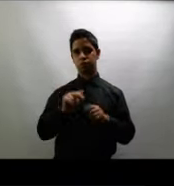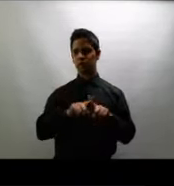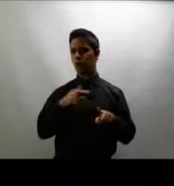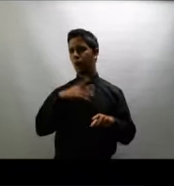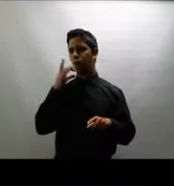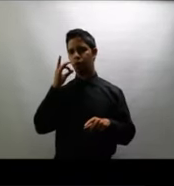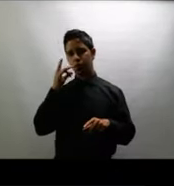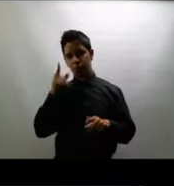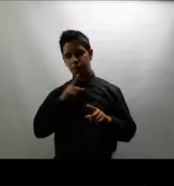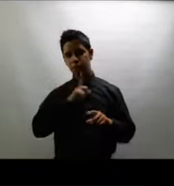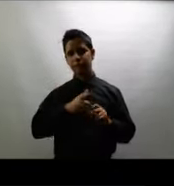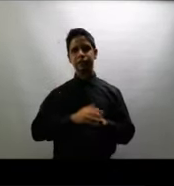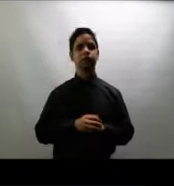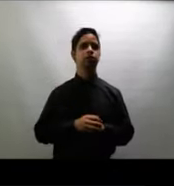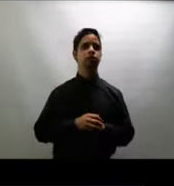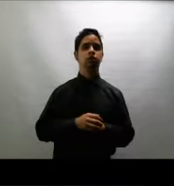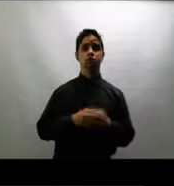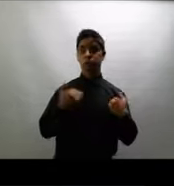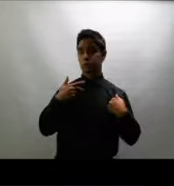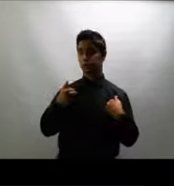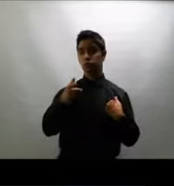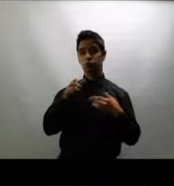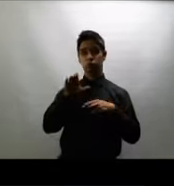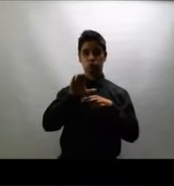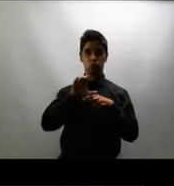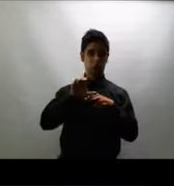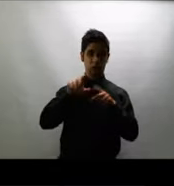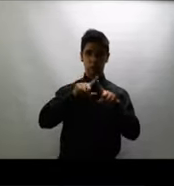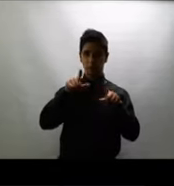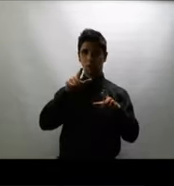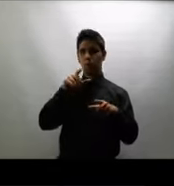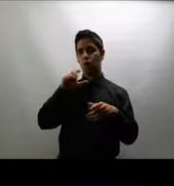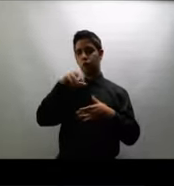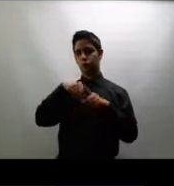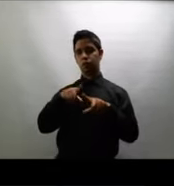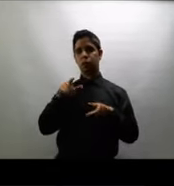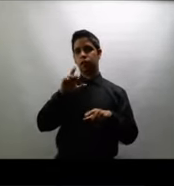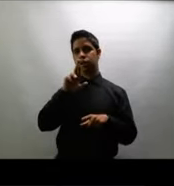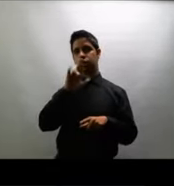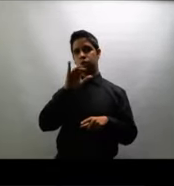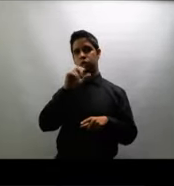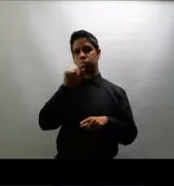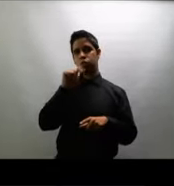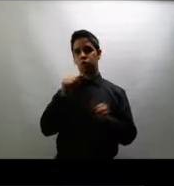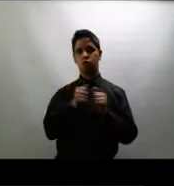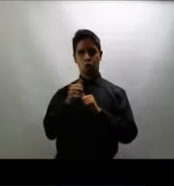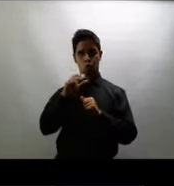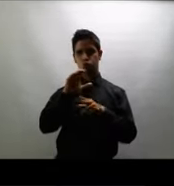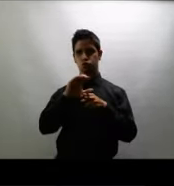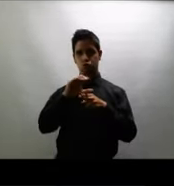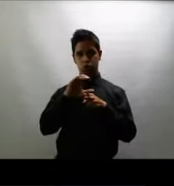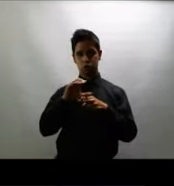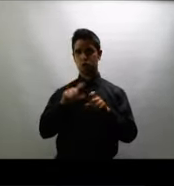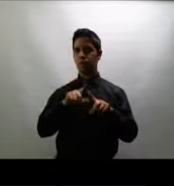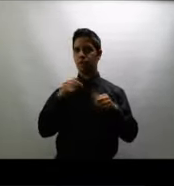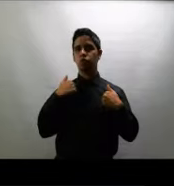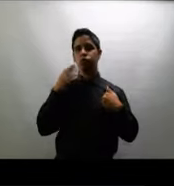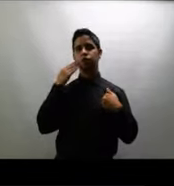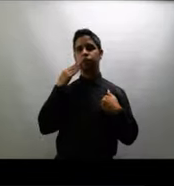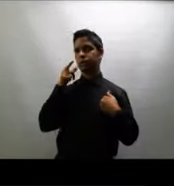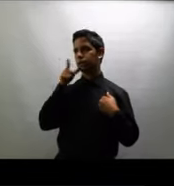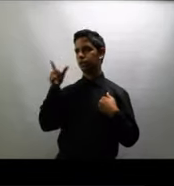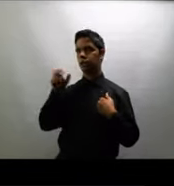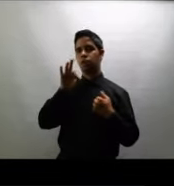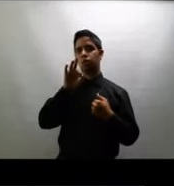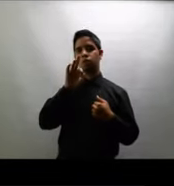un canoli bien grandote. De chocolate. De, sí, es chocolate, pero es ricota. Es ricota con chocolate. Así que ya usted sabe, Fruteri, nuestro